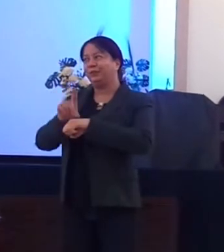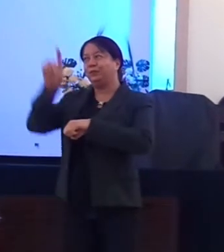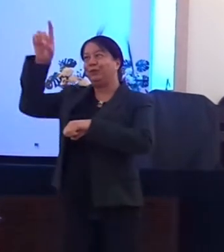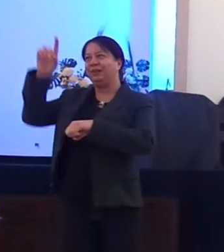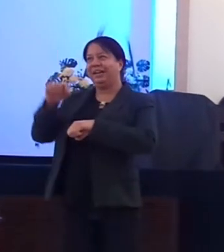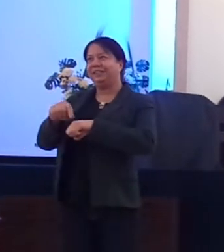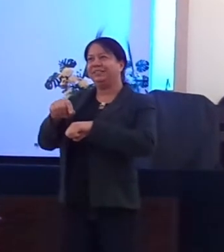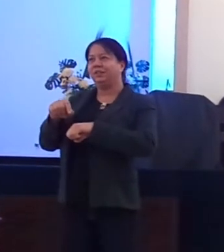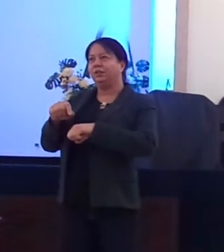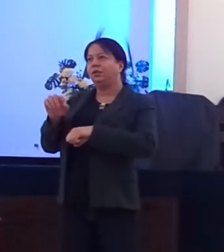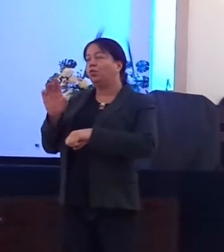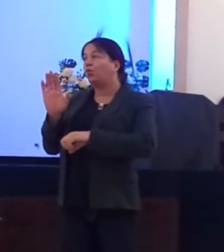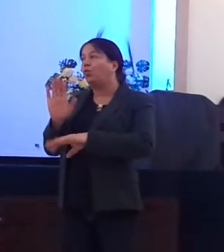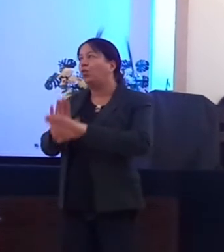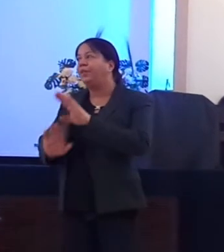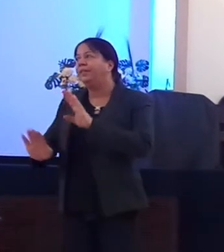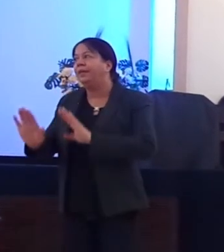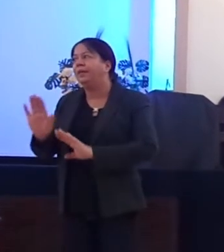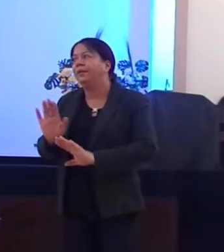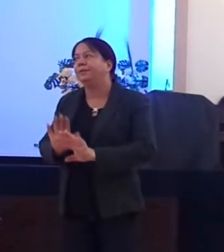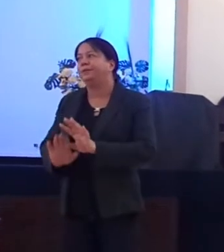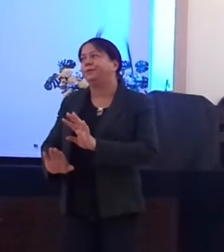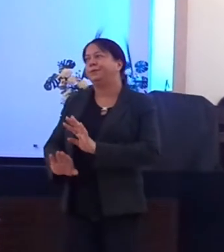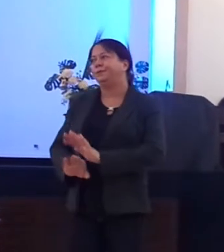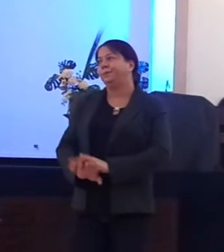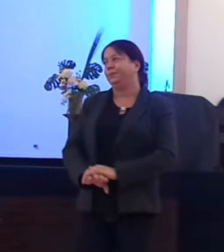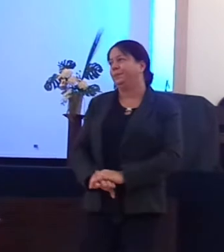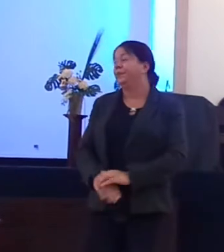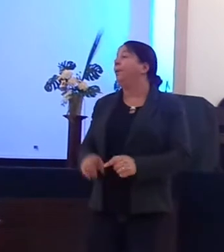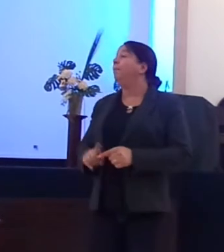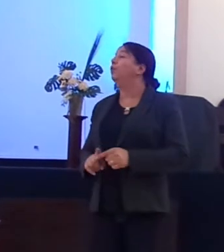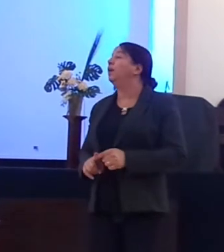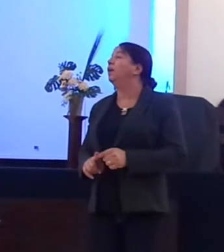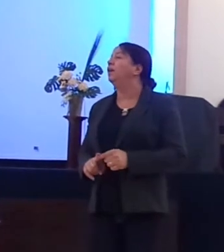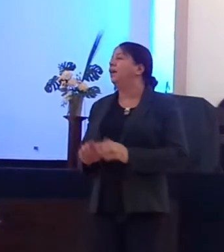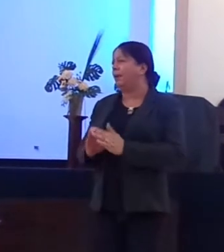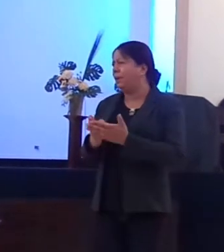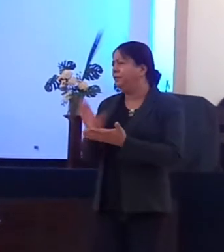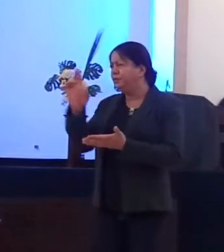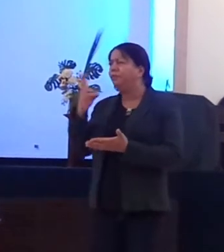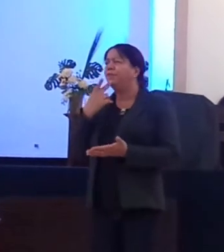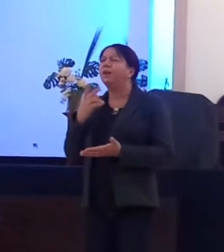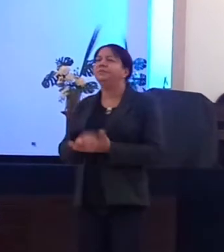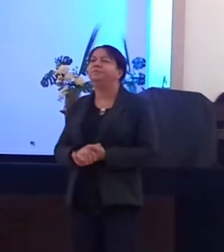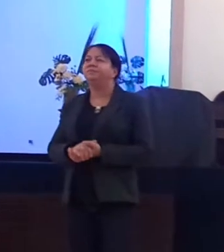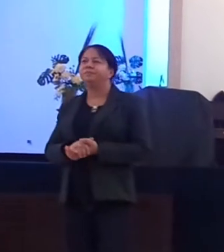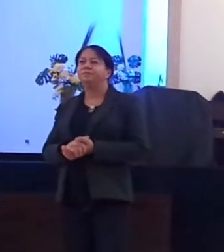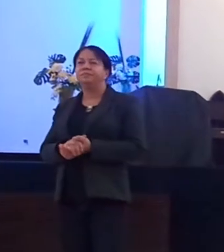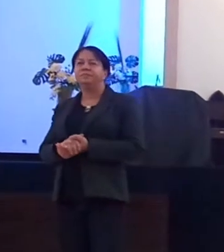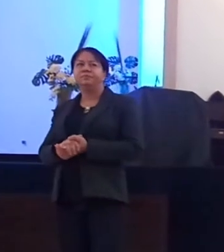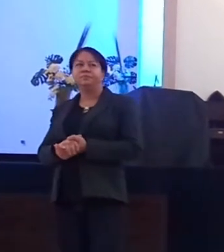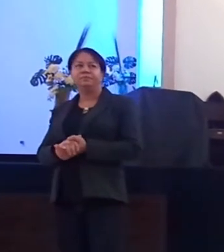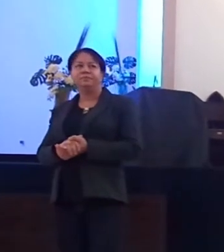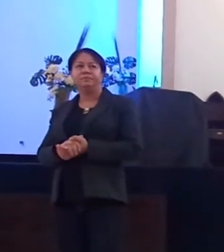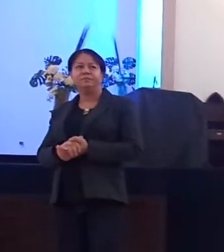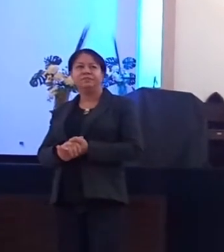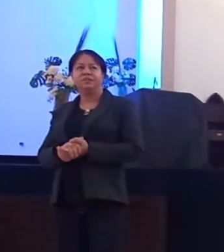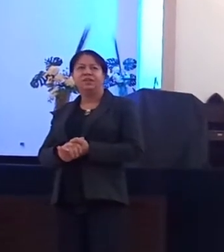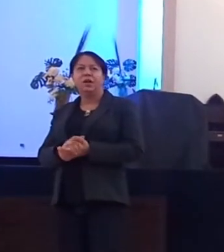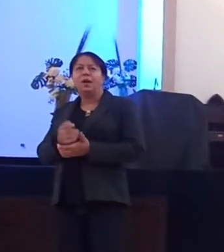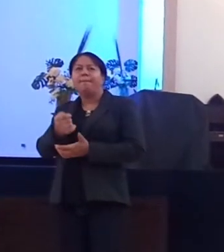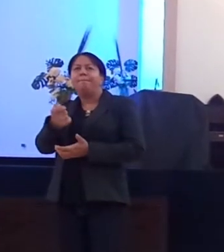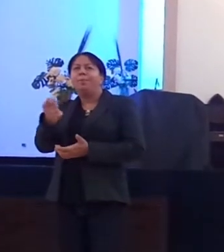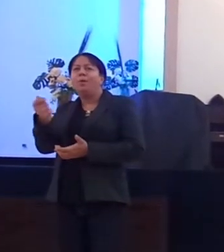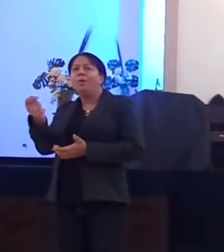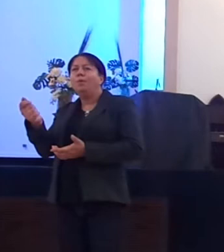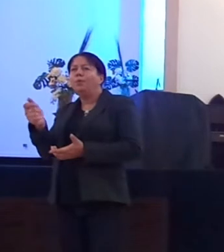coisas. Toma muito cuidado. Porque a Bíblia diz assim: são